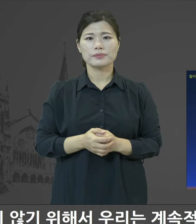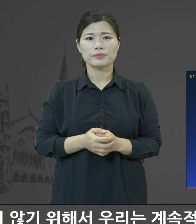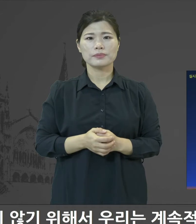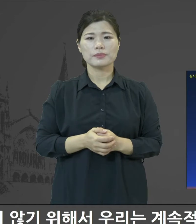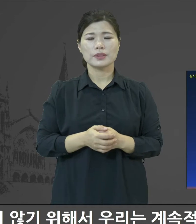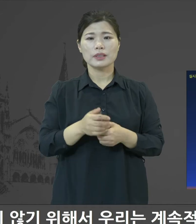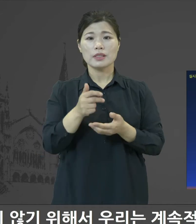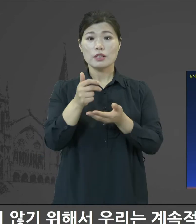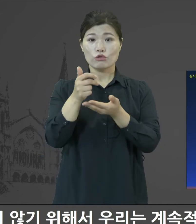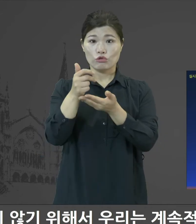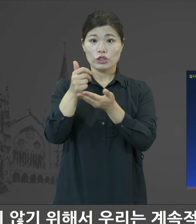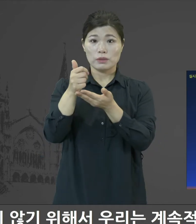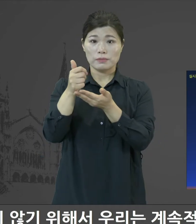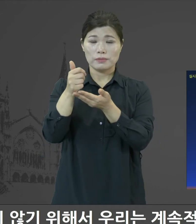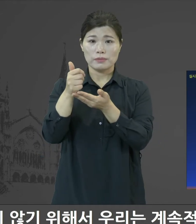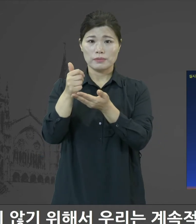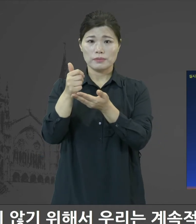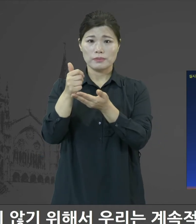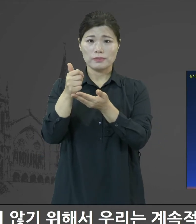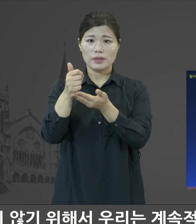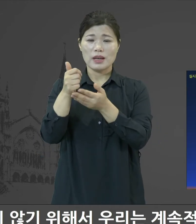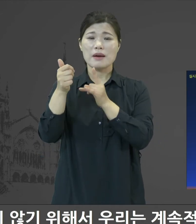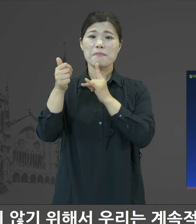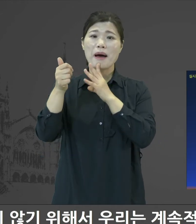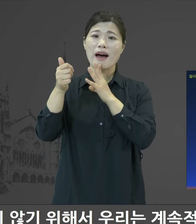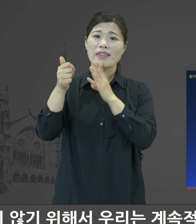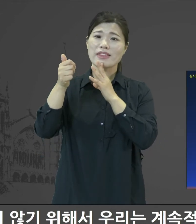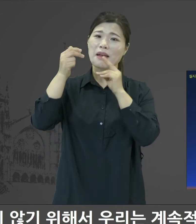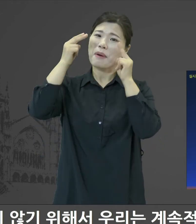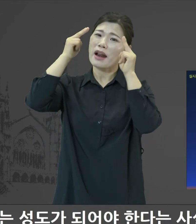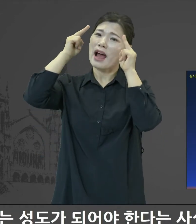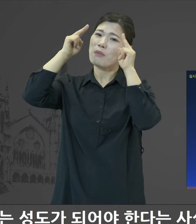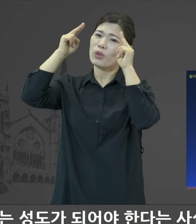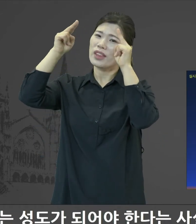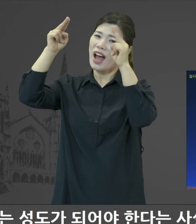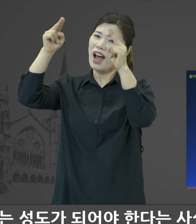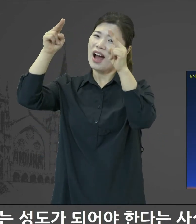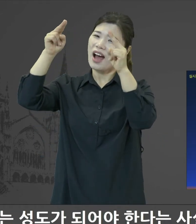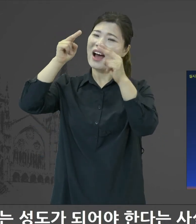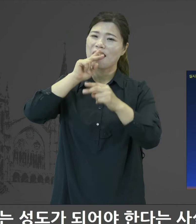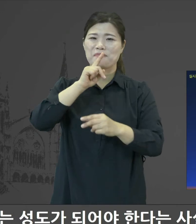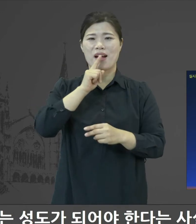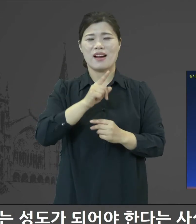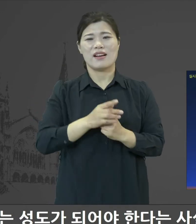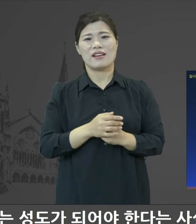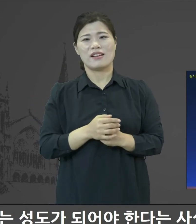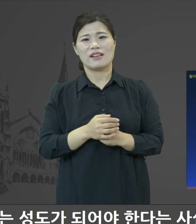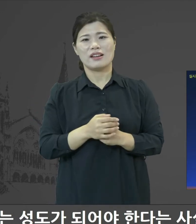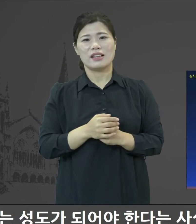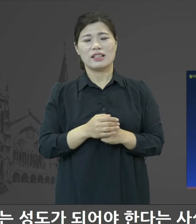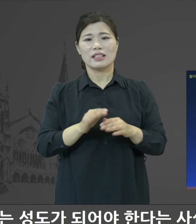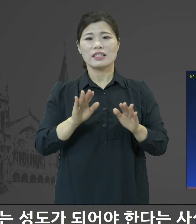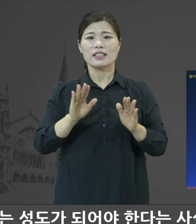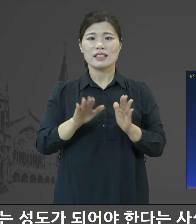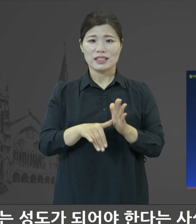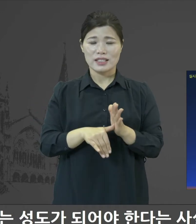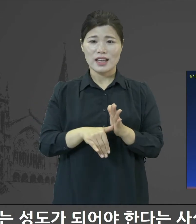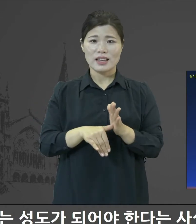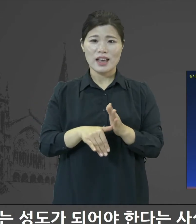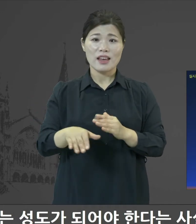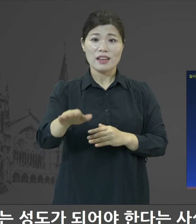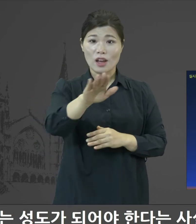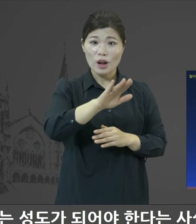주님을 바라보는 주만 바라볼지라, 이 신앙은 이 시대에 살아가는 우리들에게 매우 필요한